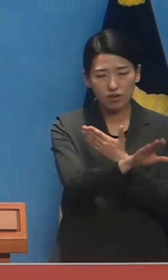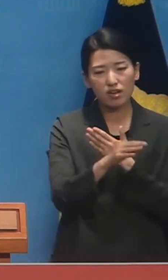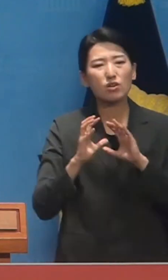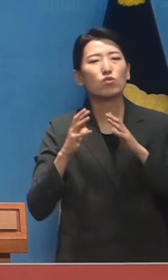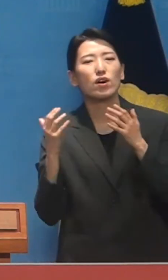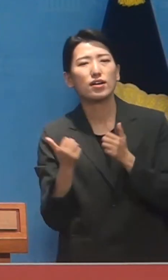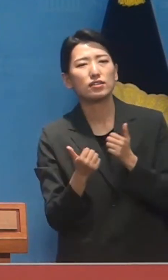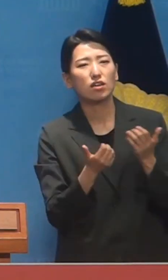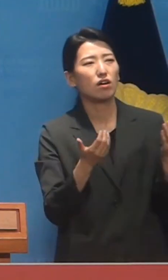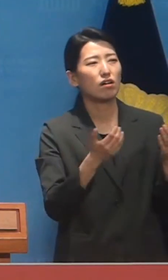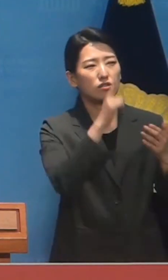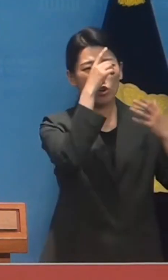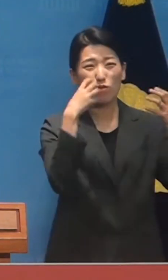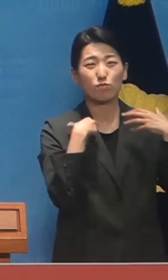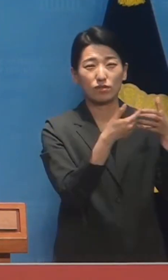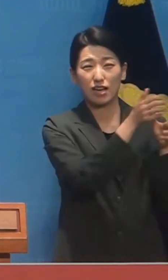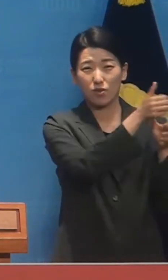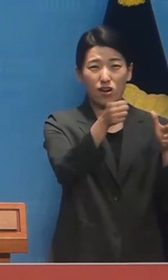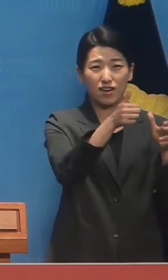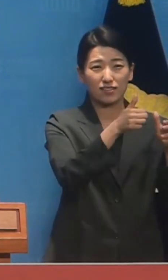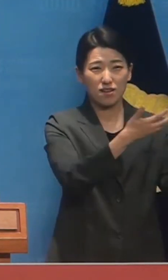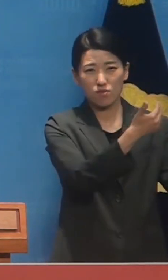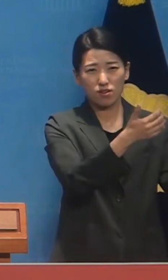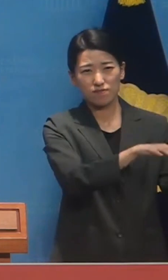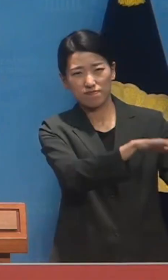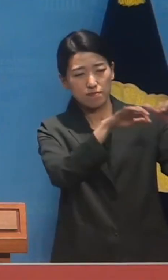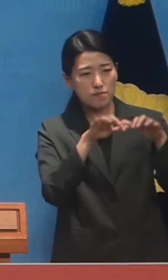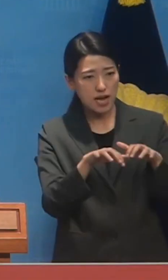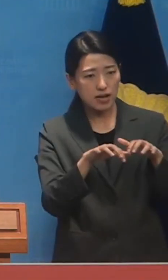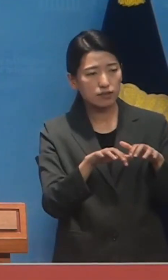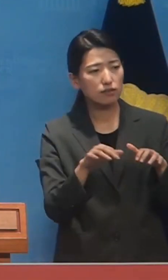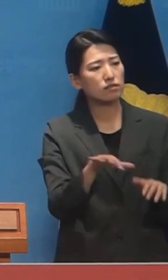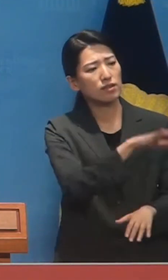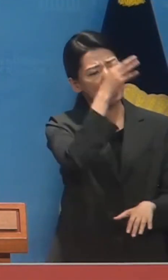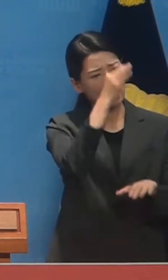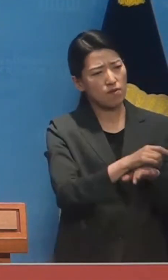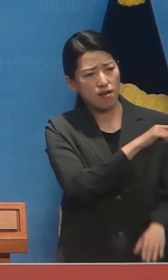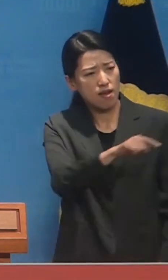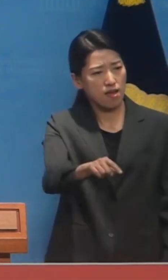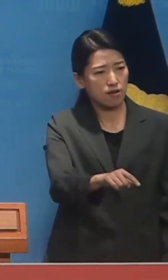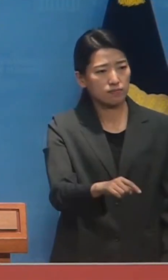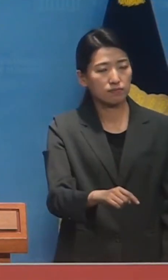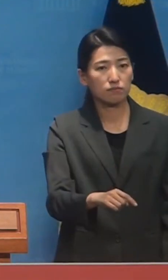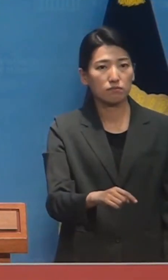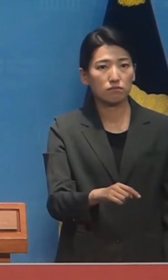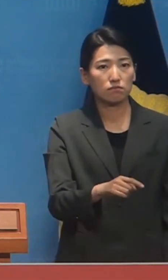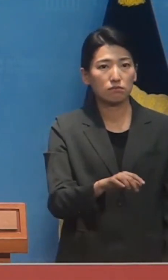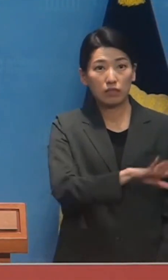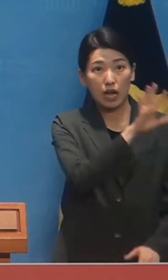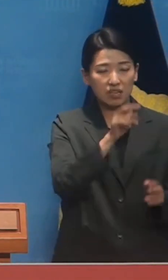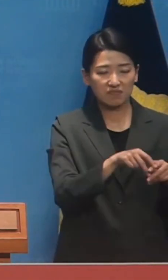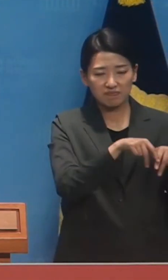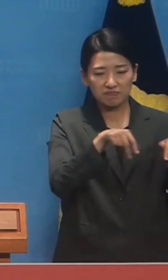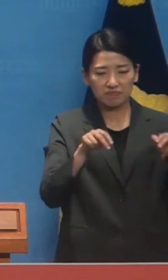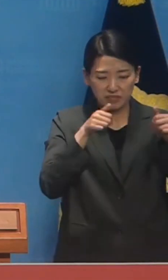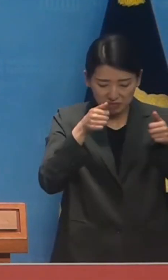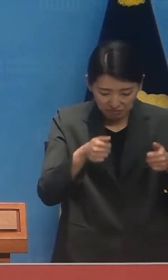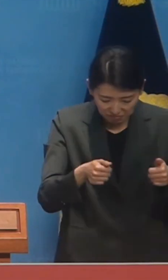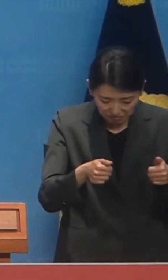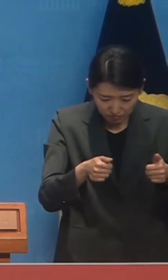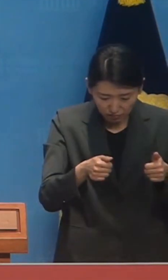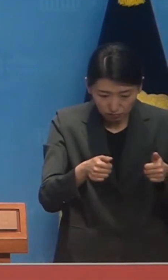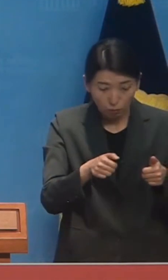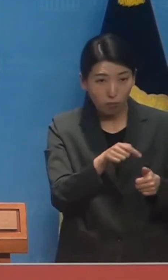유일하게 불의에 항거하고 굴복하지 않은 그런 국무위원이었습니다.